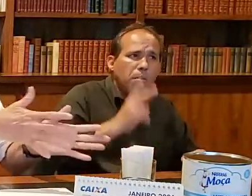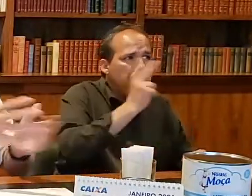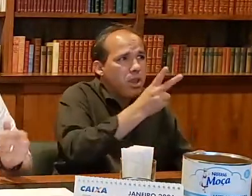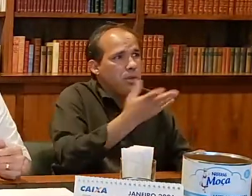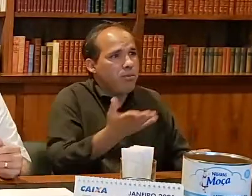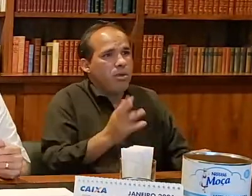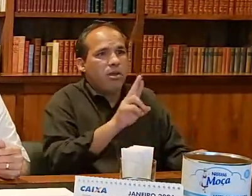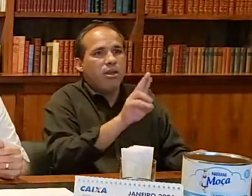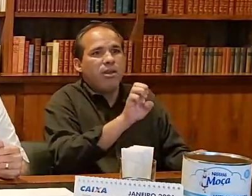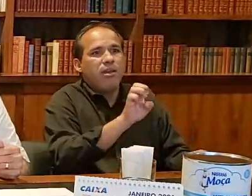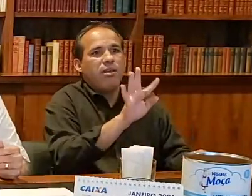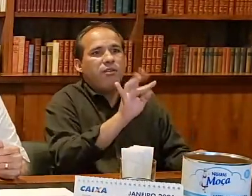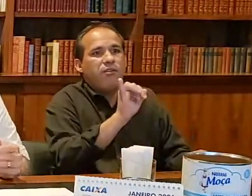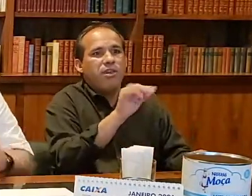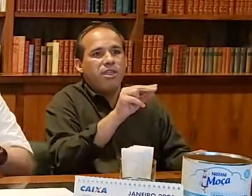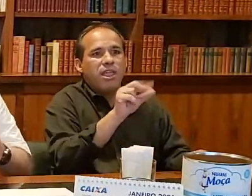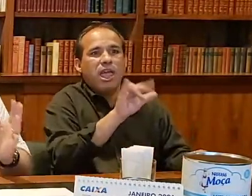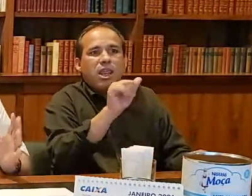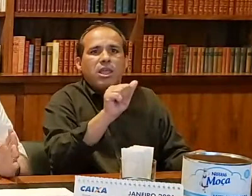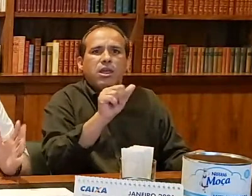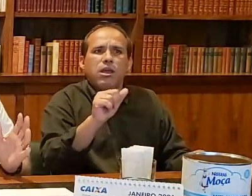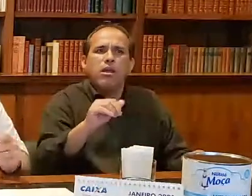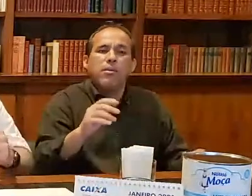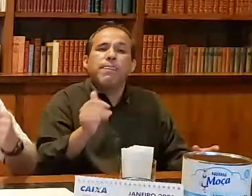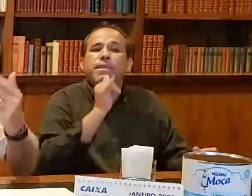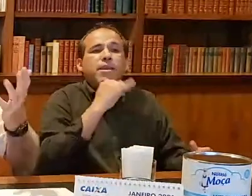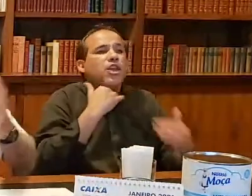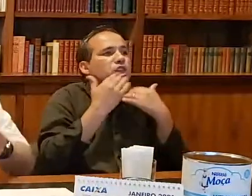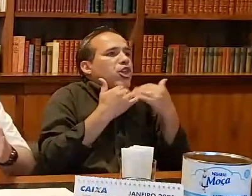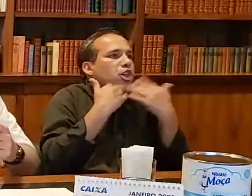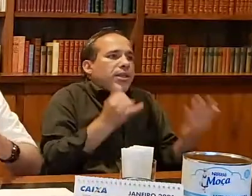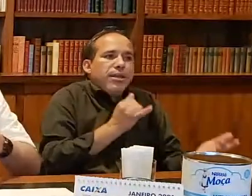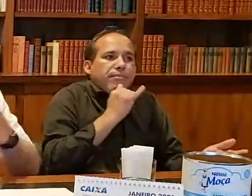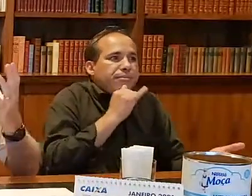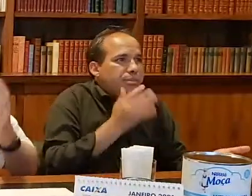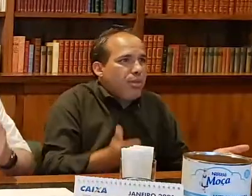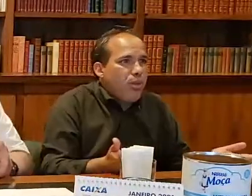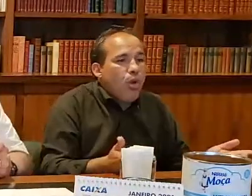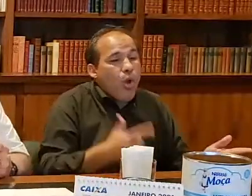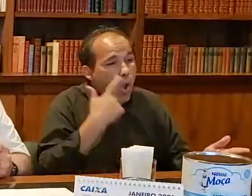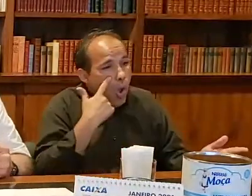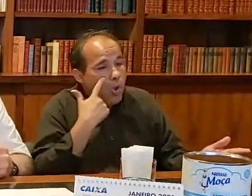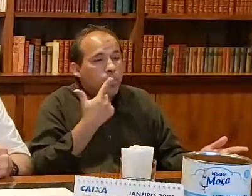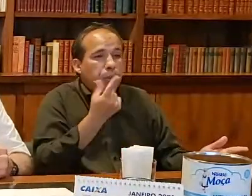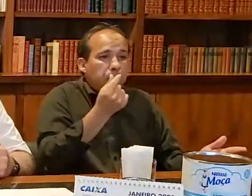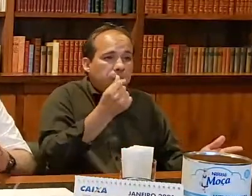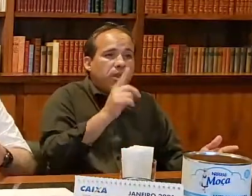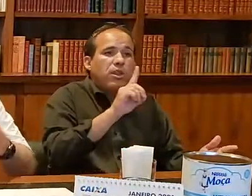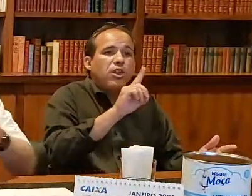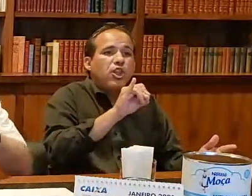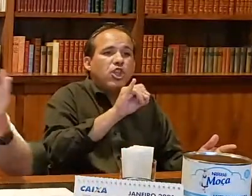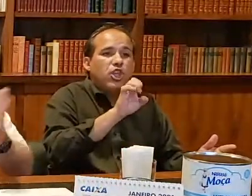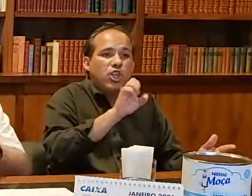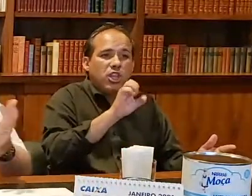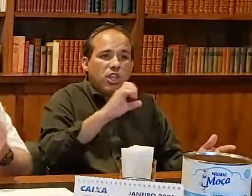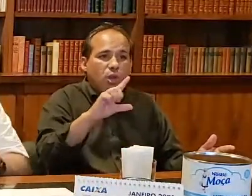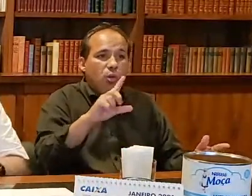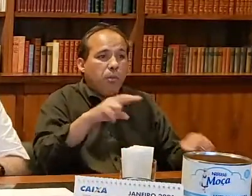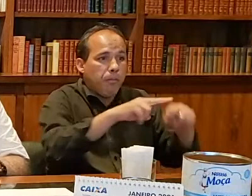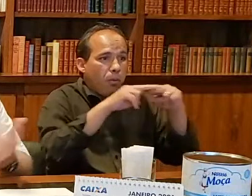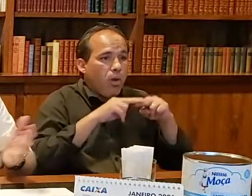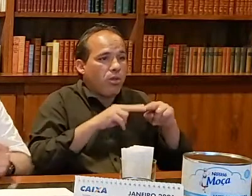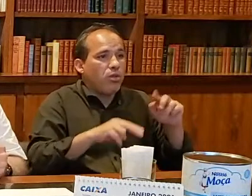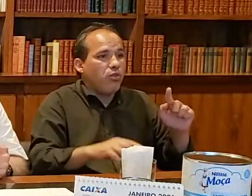Mesmo o da refinaria? Não adianta me falar, olha, o preço do diesel em relação ao